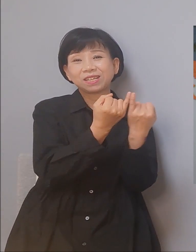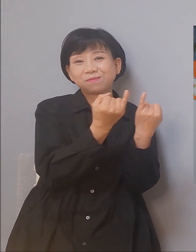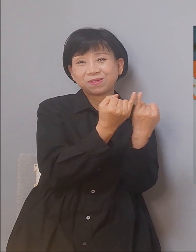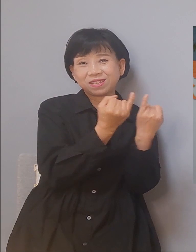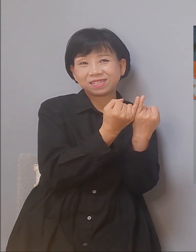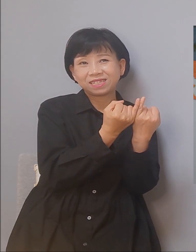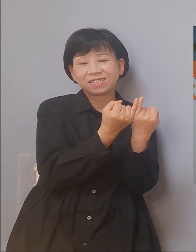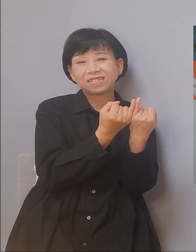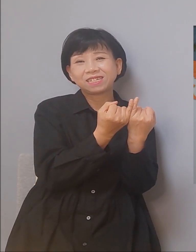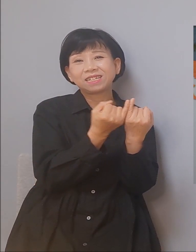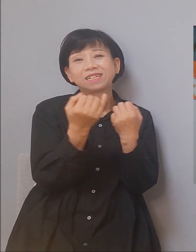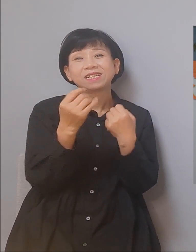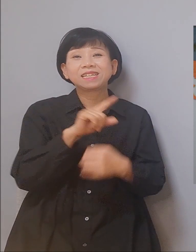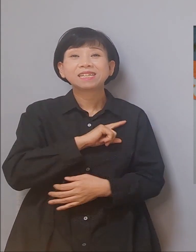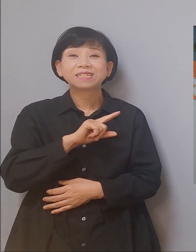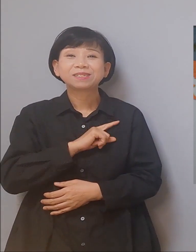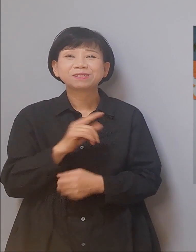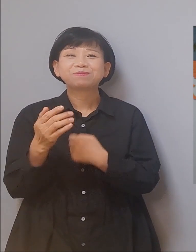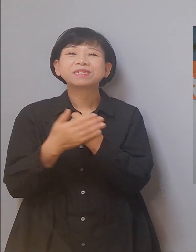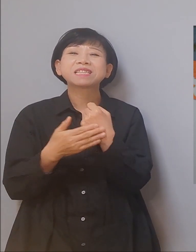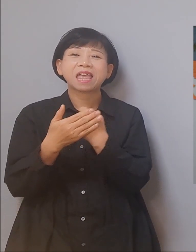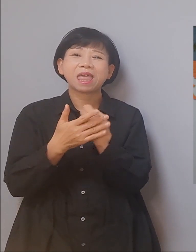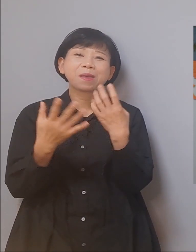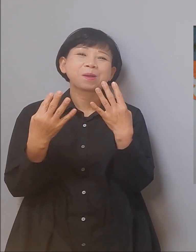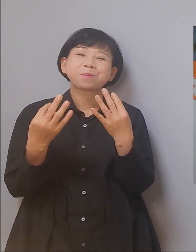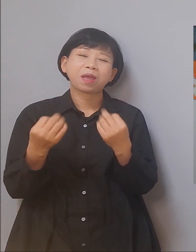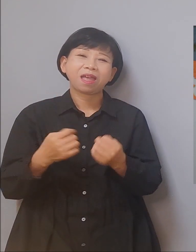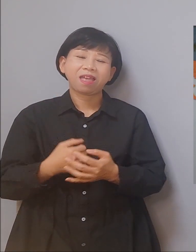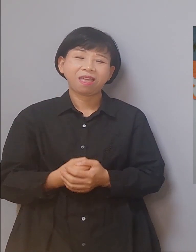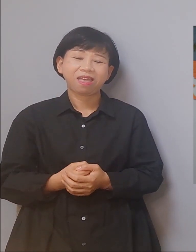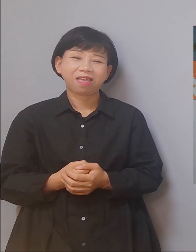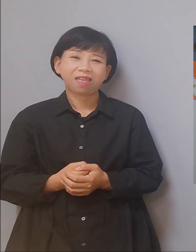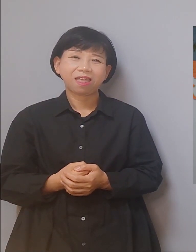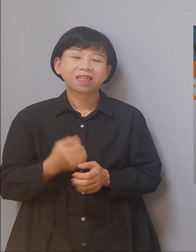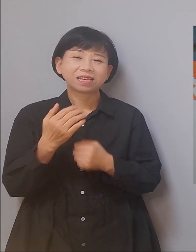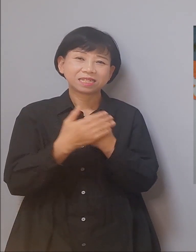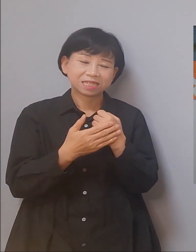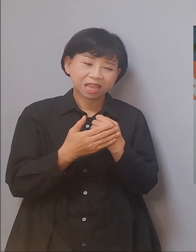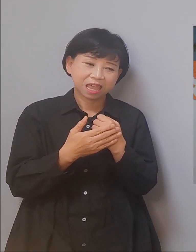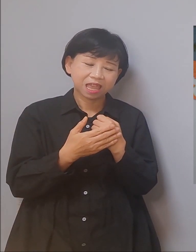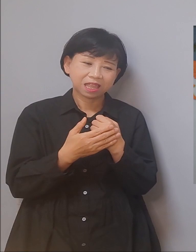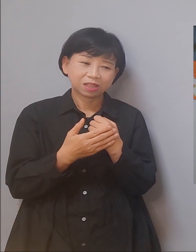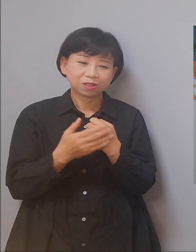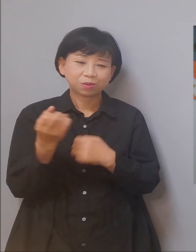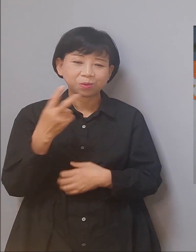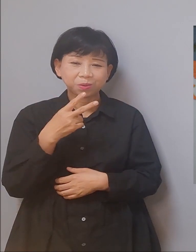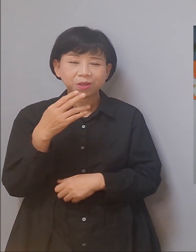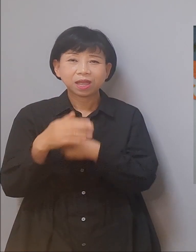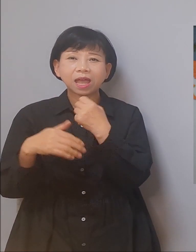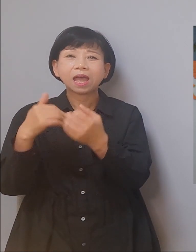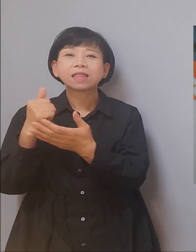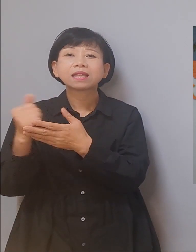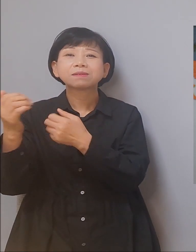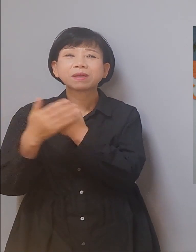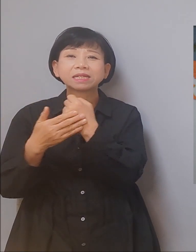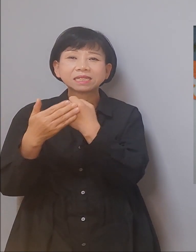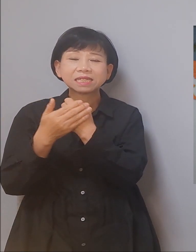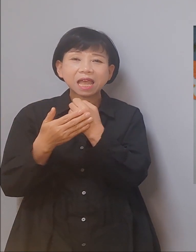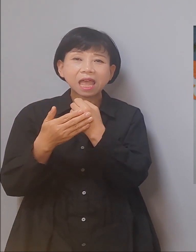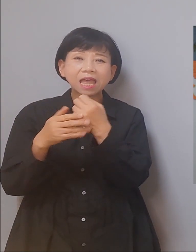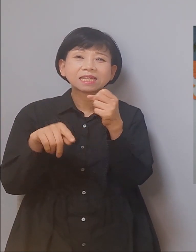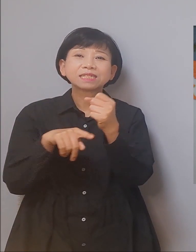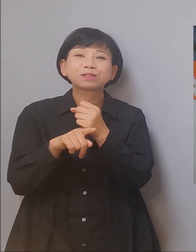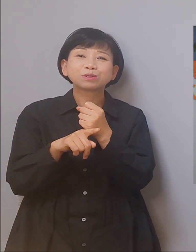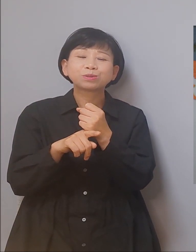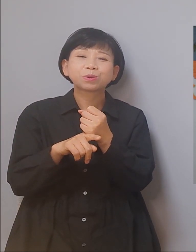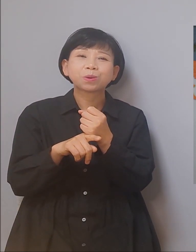것 같아요. 비단 이 은혜라는 이름뿐만이 아니라 하나님의 은혜에서 하은이, 또